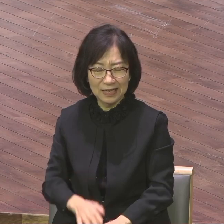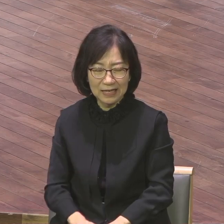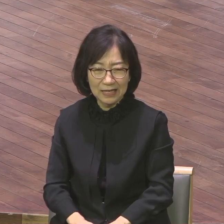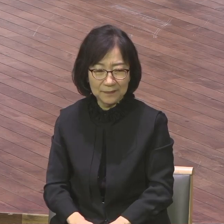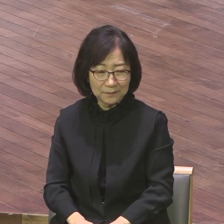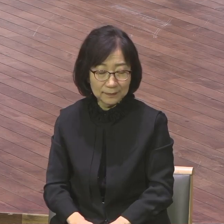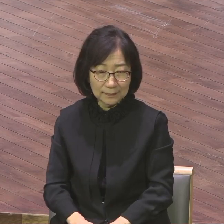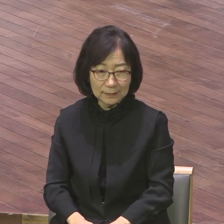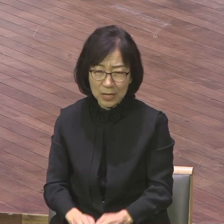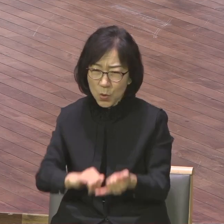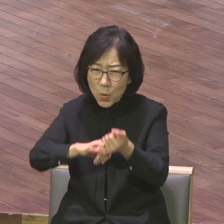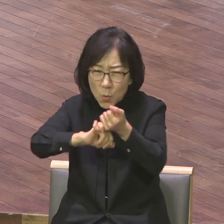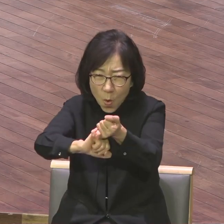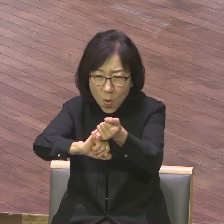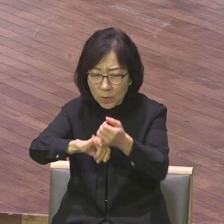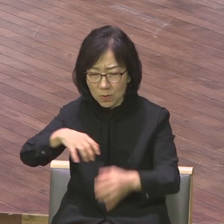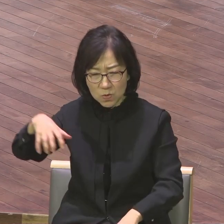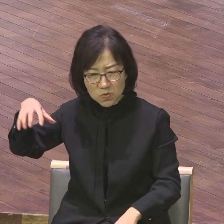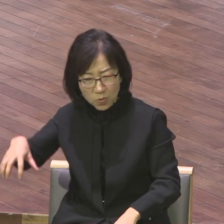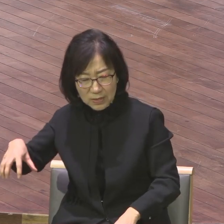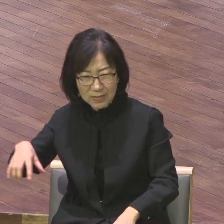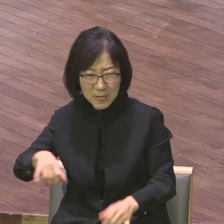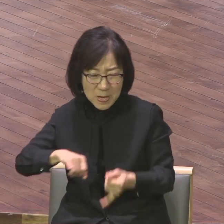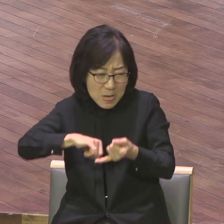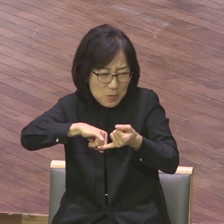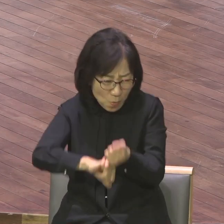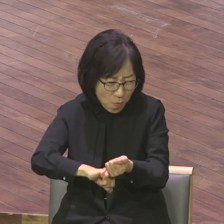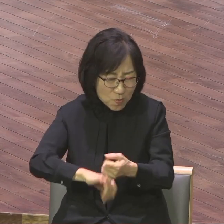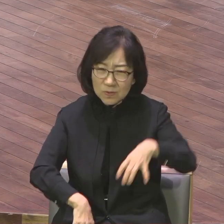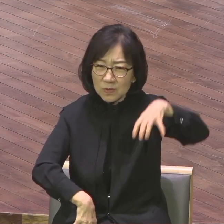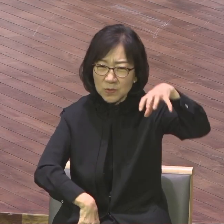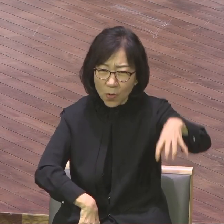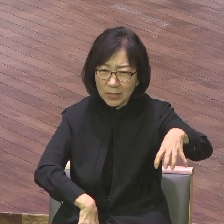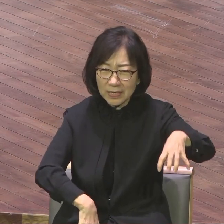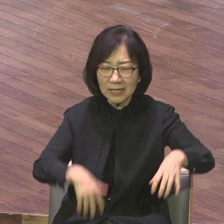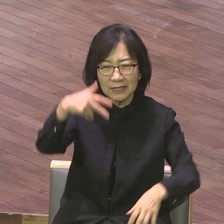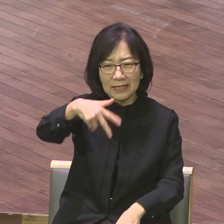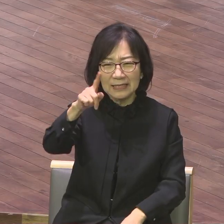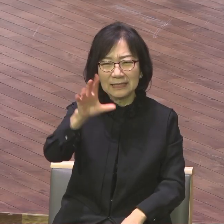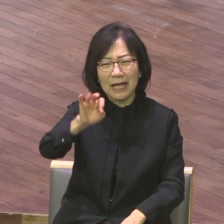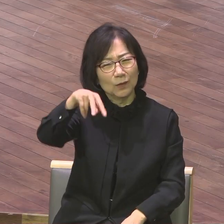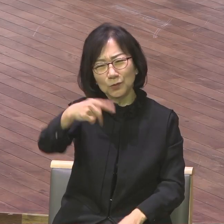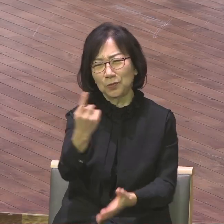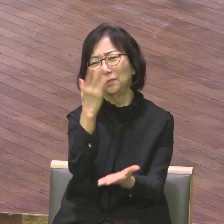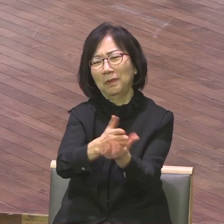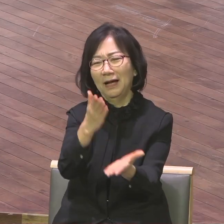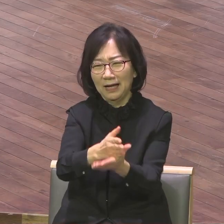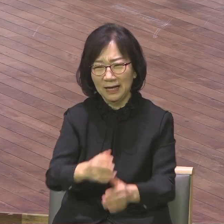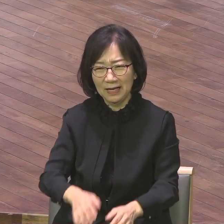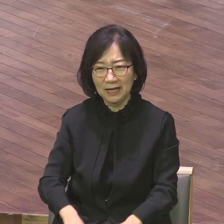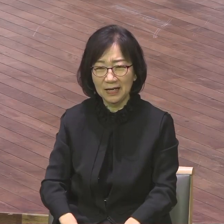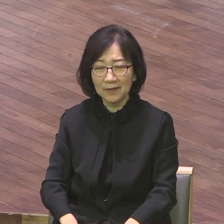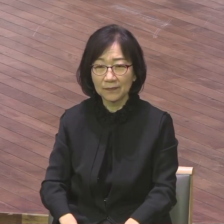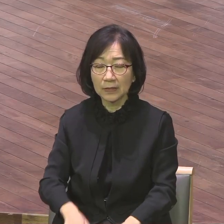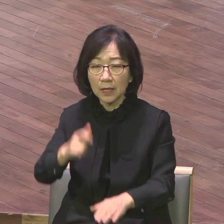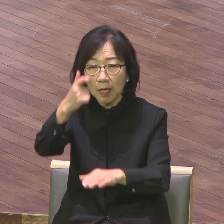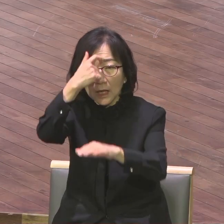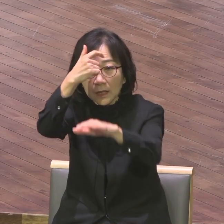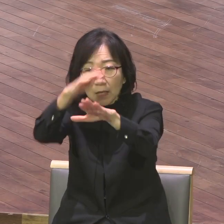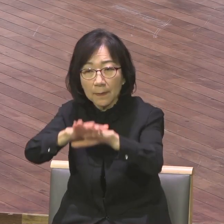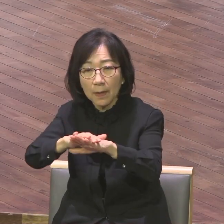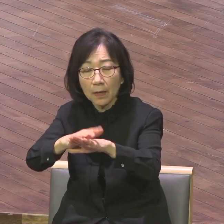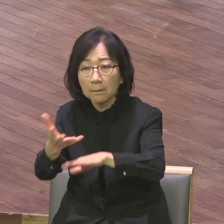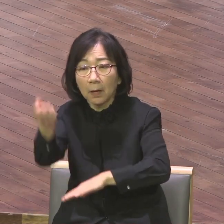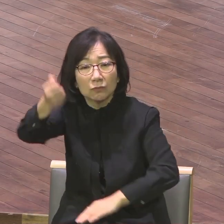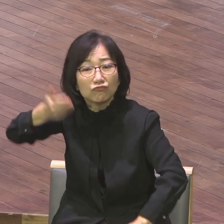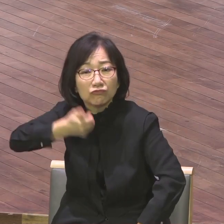이상 장소 개념에 잡혀 있지 말라. 중요한 것은 예배의 대상. 예배의 대상이